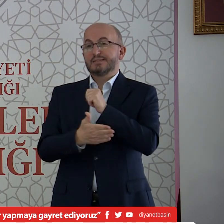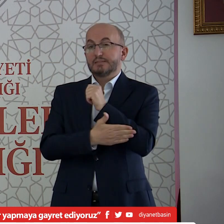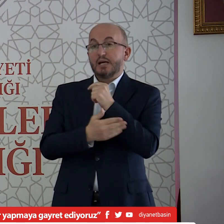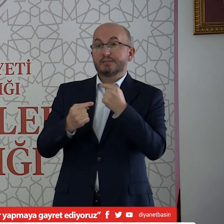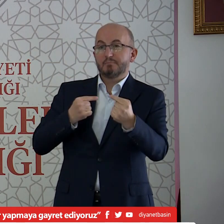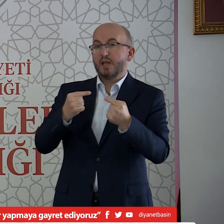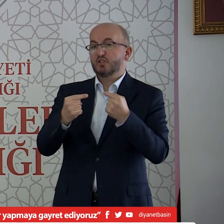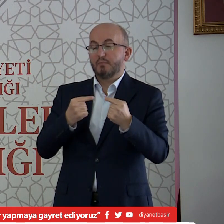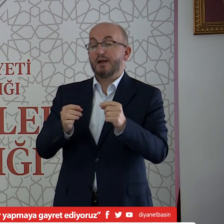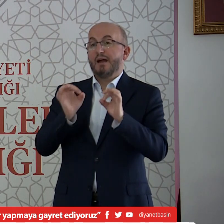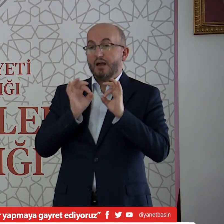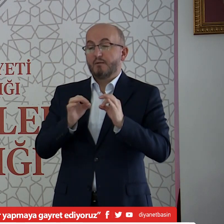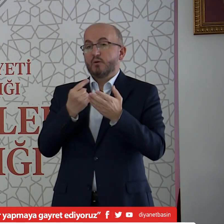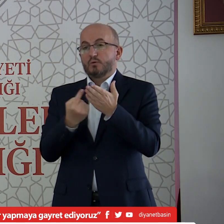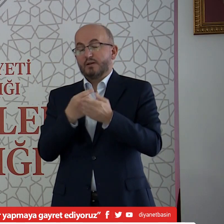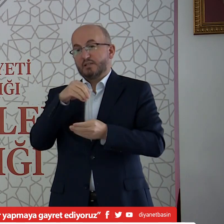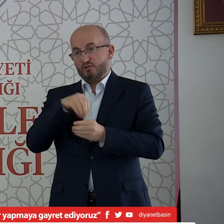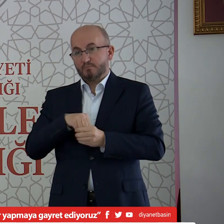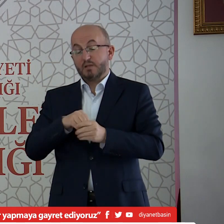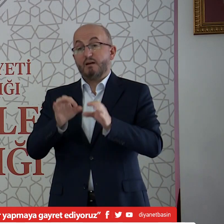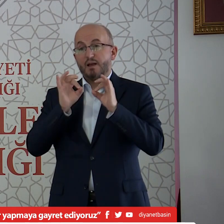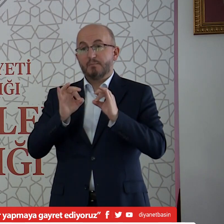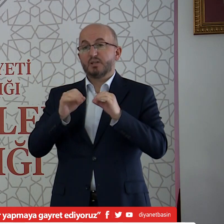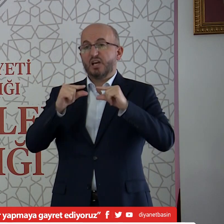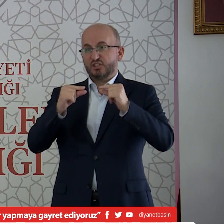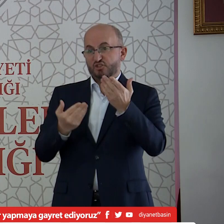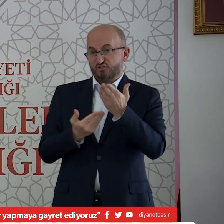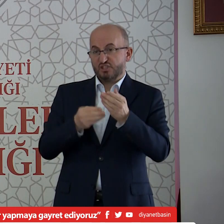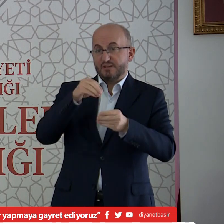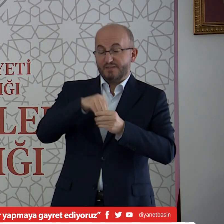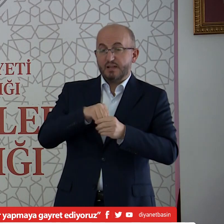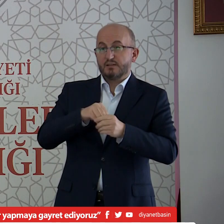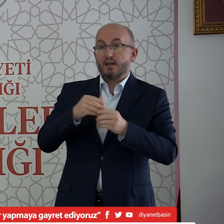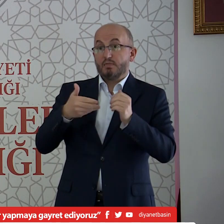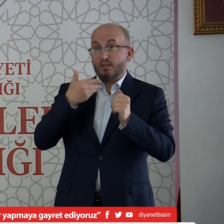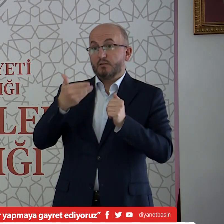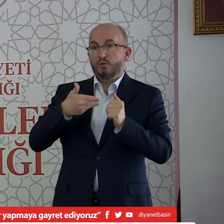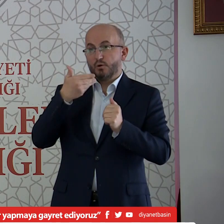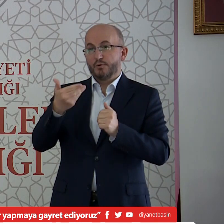Yardımlaşmak hem Kur'an-ı Kerim'de hem de hadis-i şeriflerde